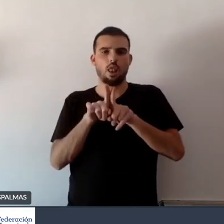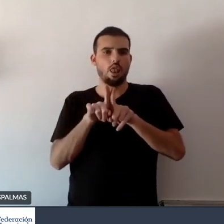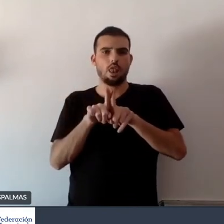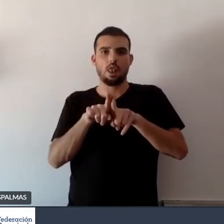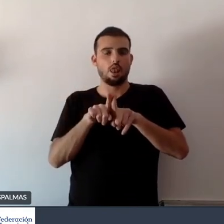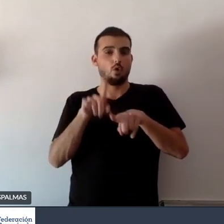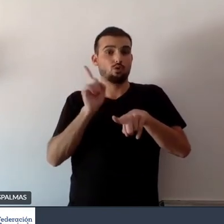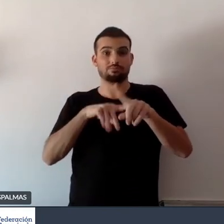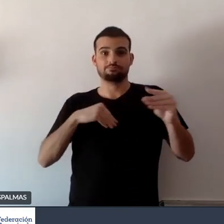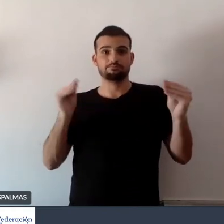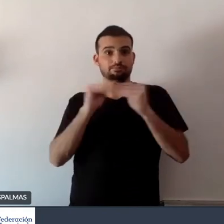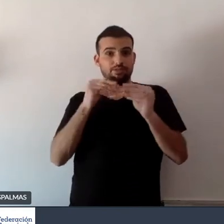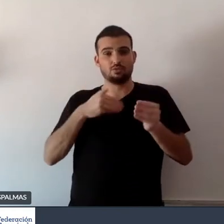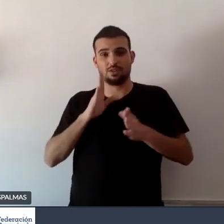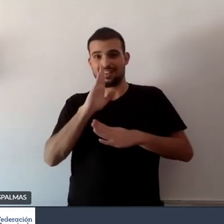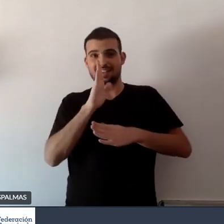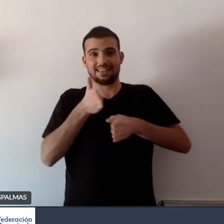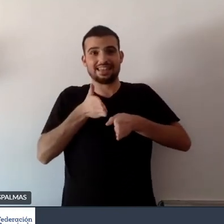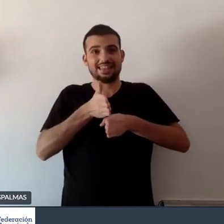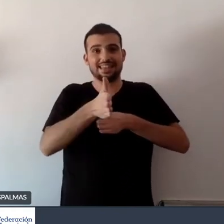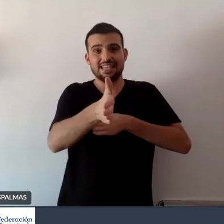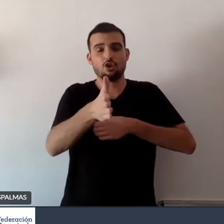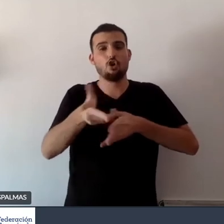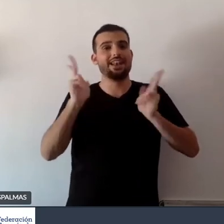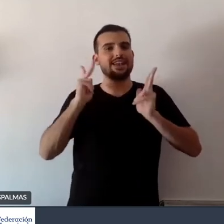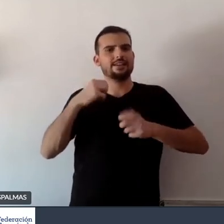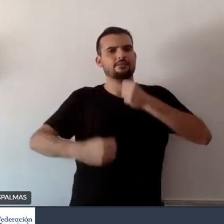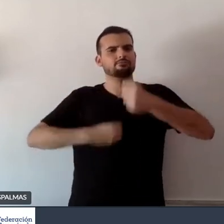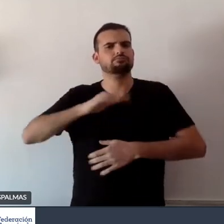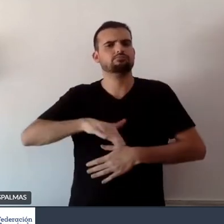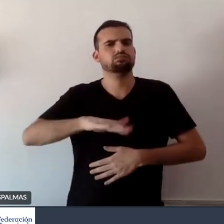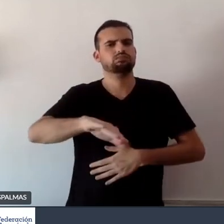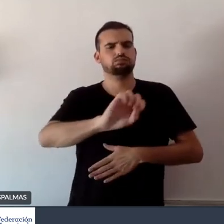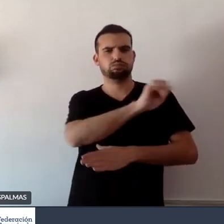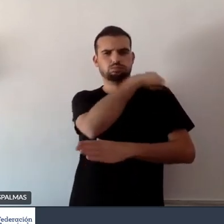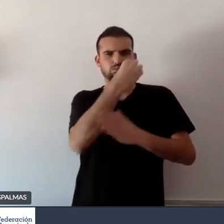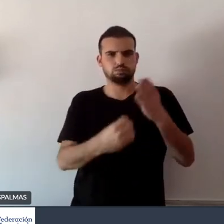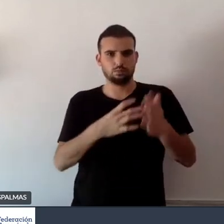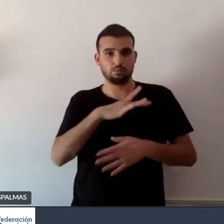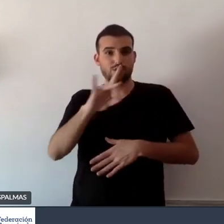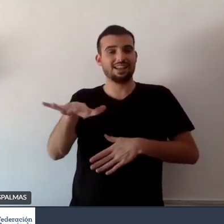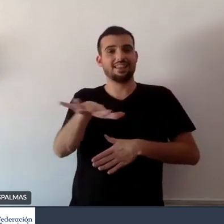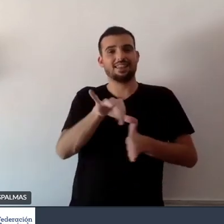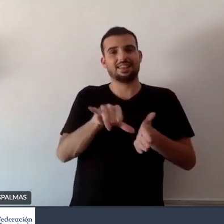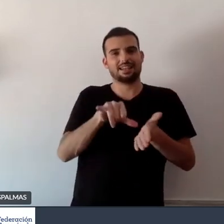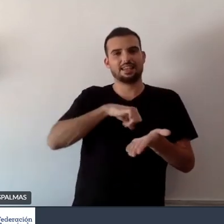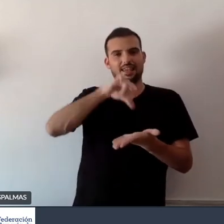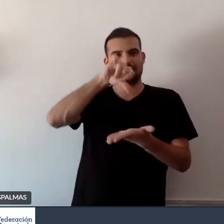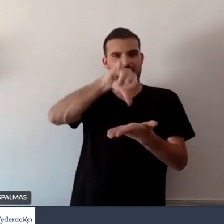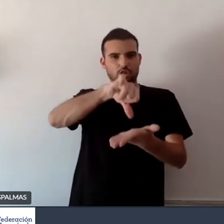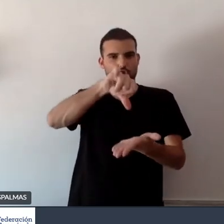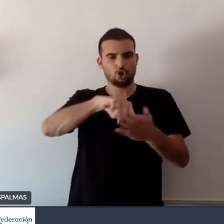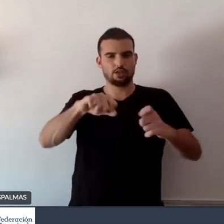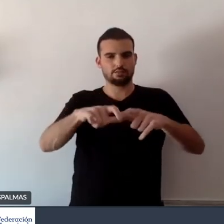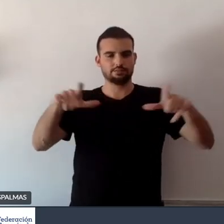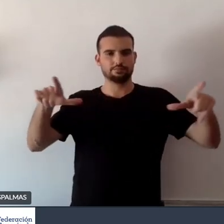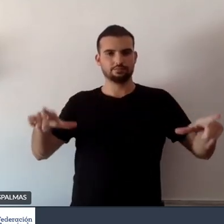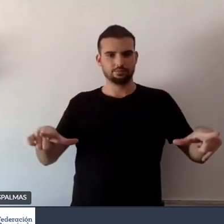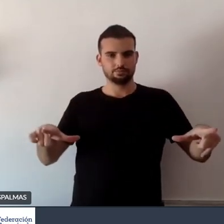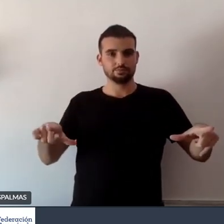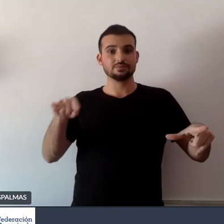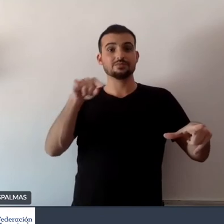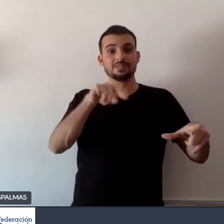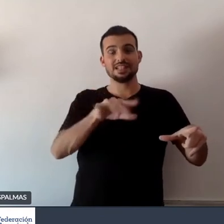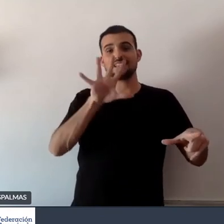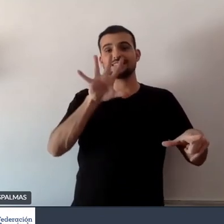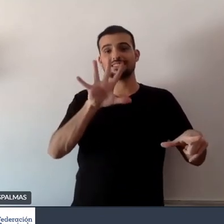perpendiculares, perdón, a la línea de tiro, a la línea de tiro libre, justo a los lados de la zona central donde se juega bloque directo central. Esas situaciones 5 y